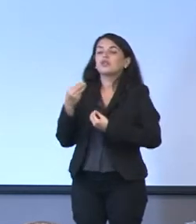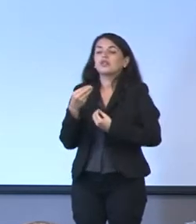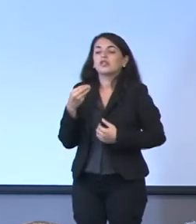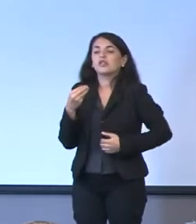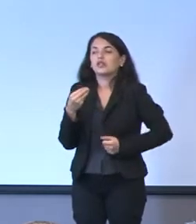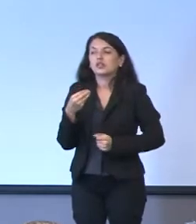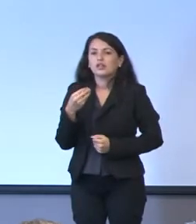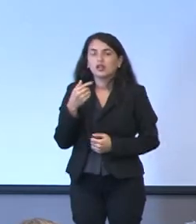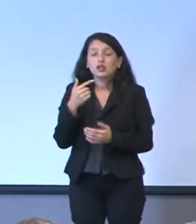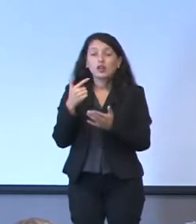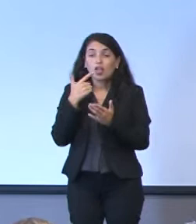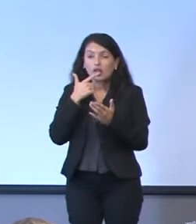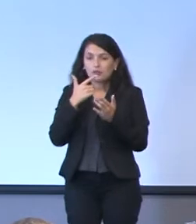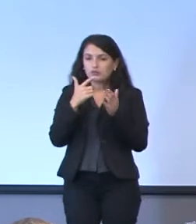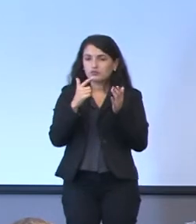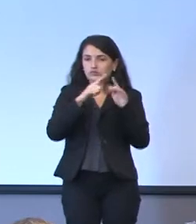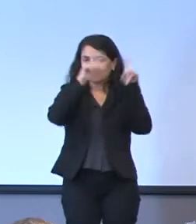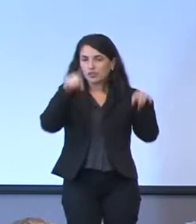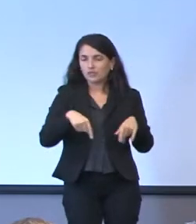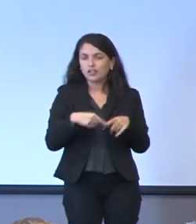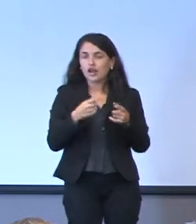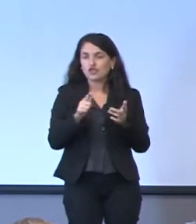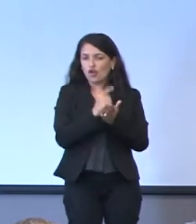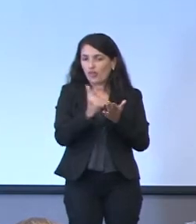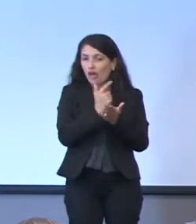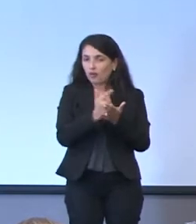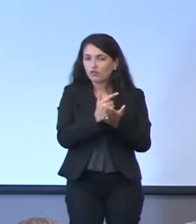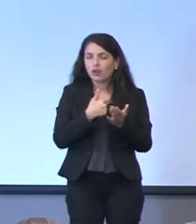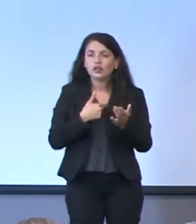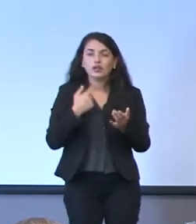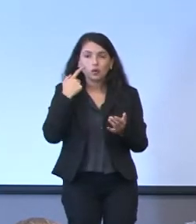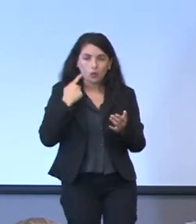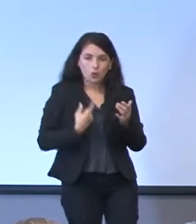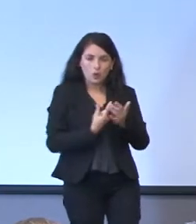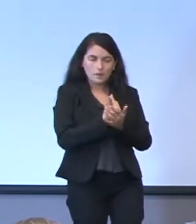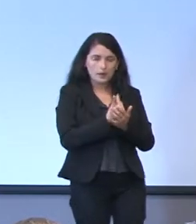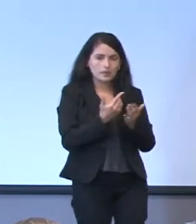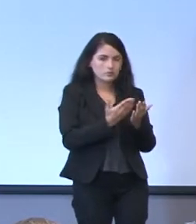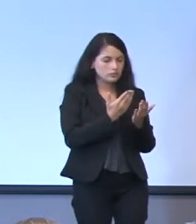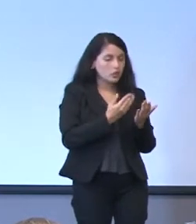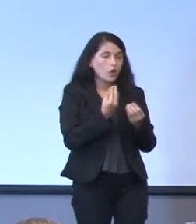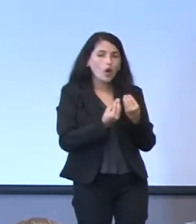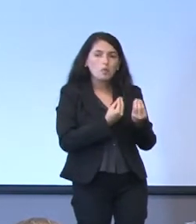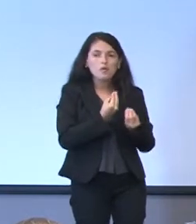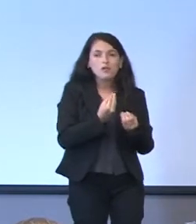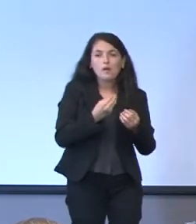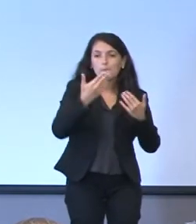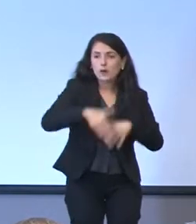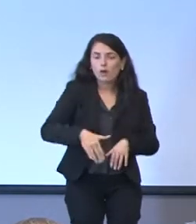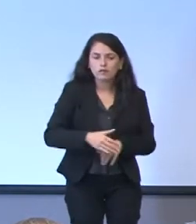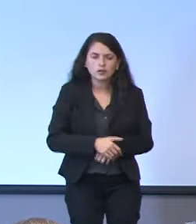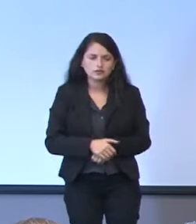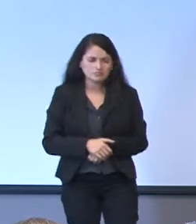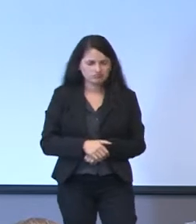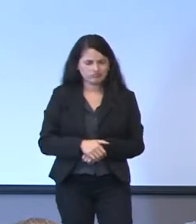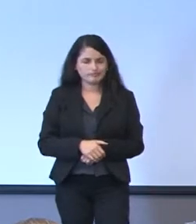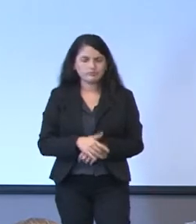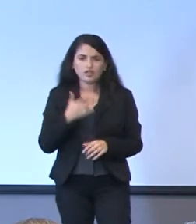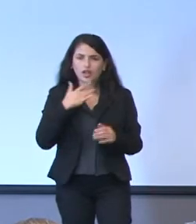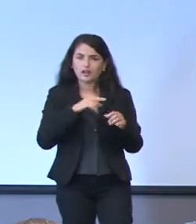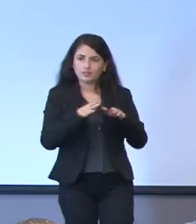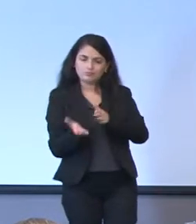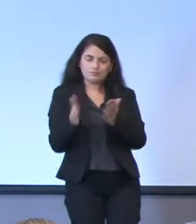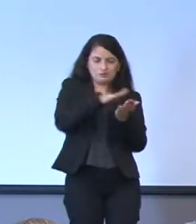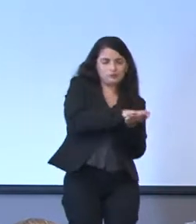e aí eu fui lá ver como é que eu ia fazer a prova, e tinha lá na última página um telefone, ó, casos especiais, né, entrar em contato com o